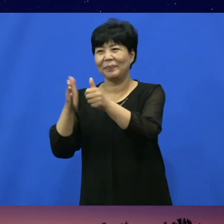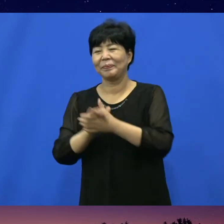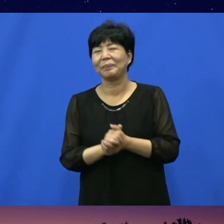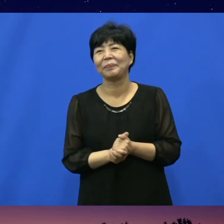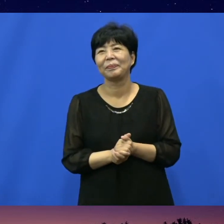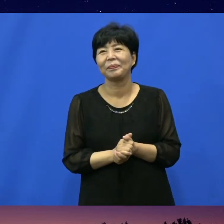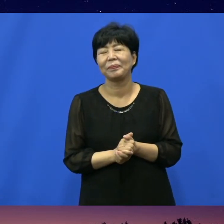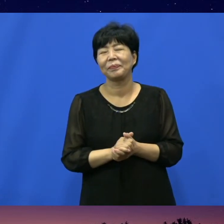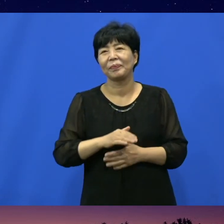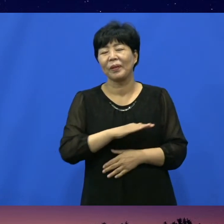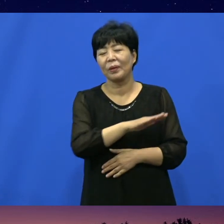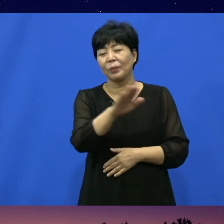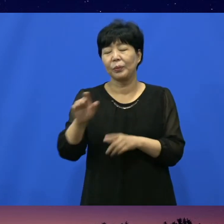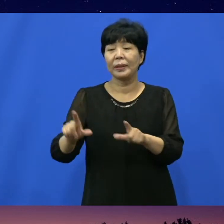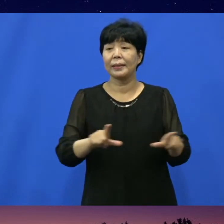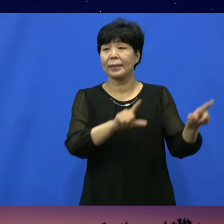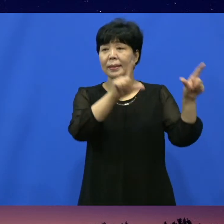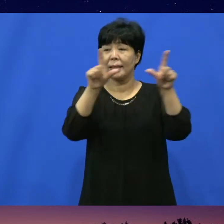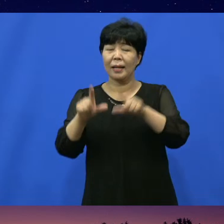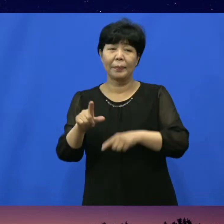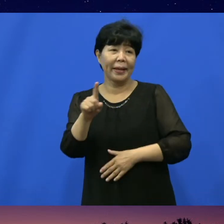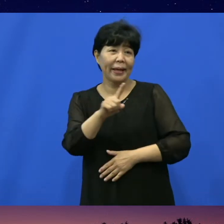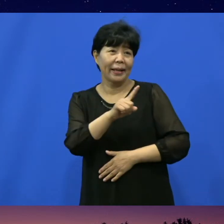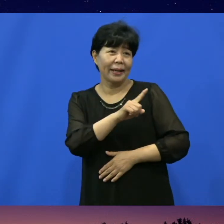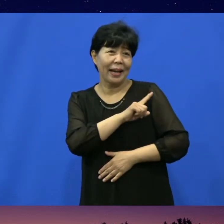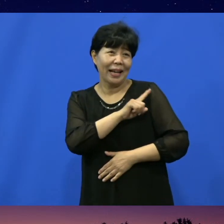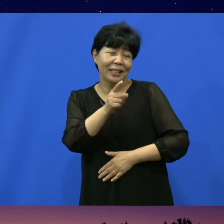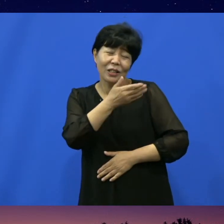자, 우리의 삶에 가장 귀중한 게 뭘까?